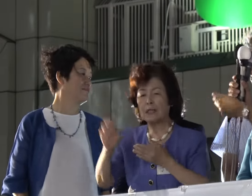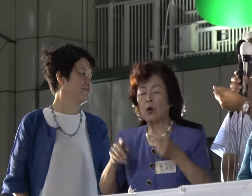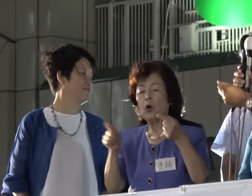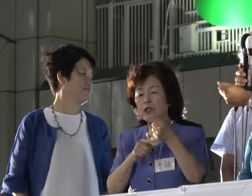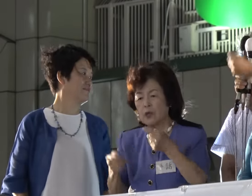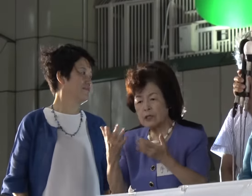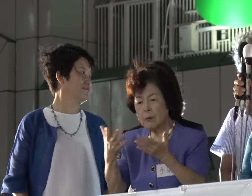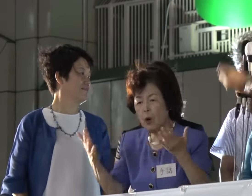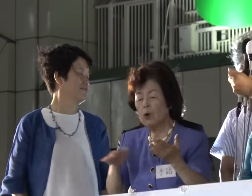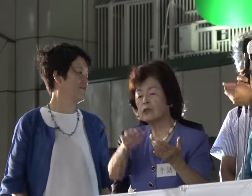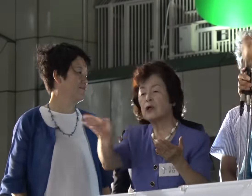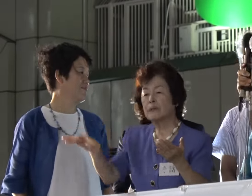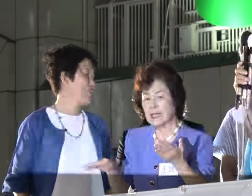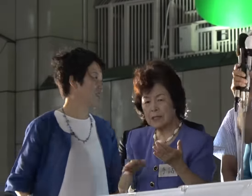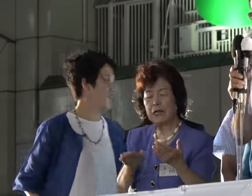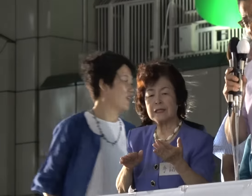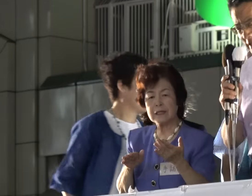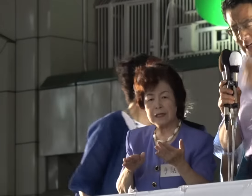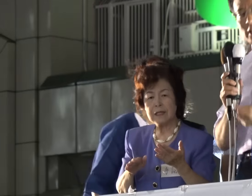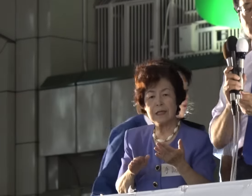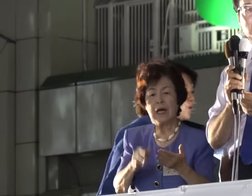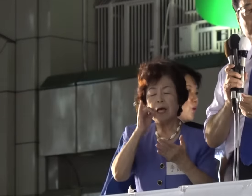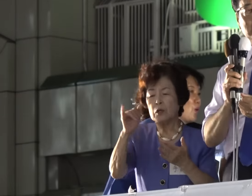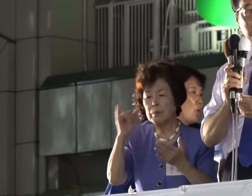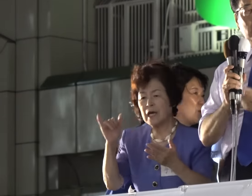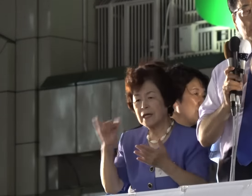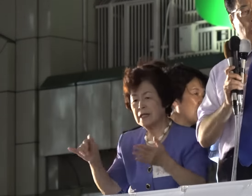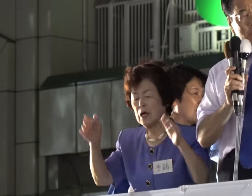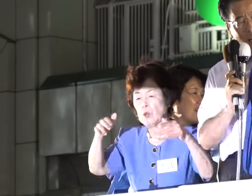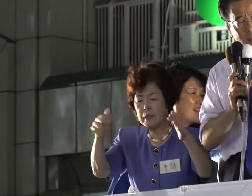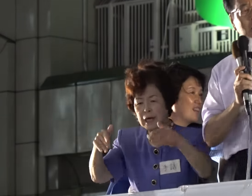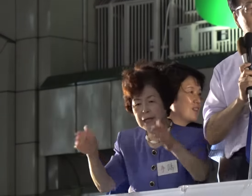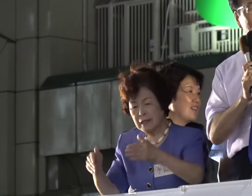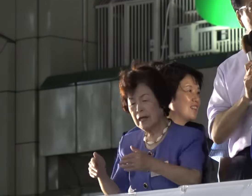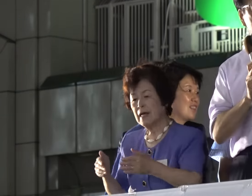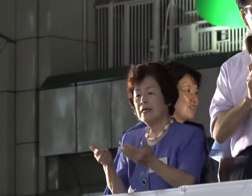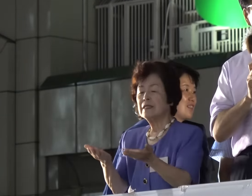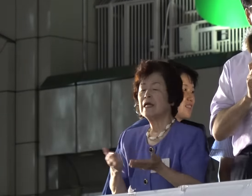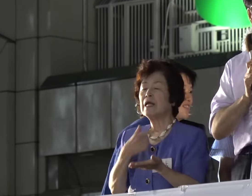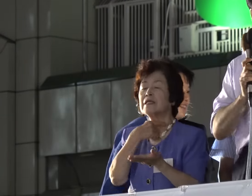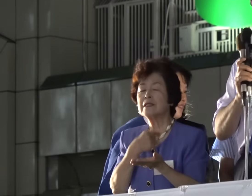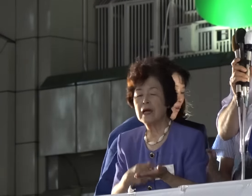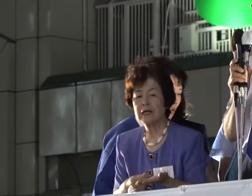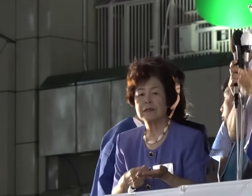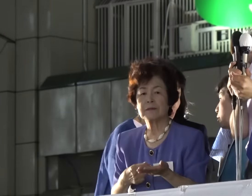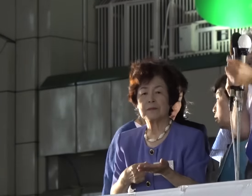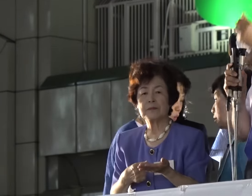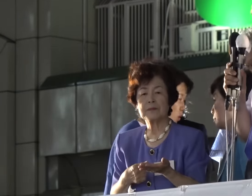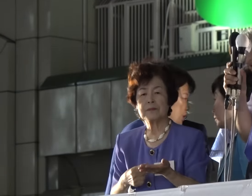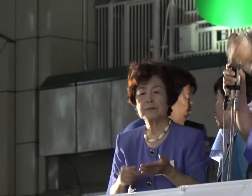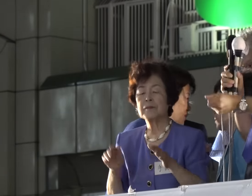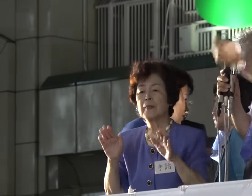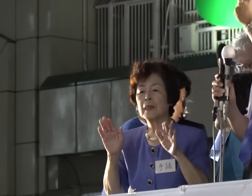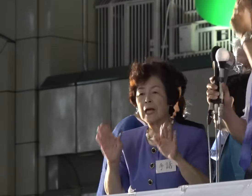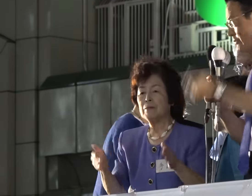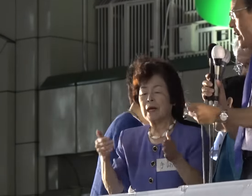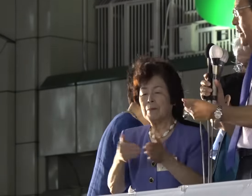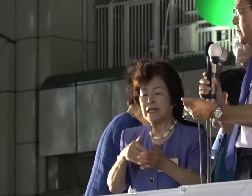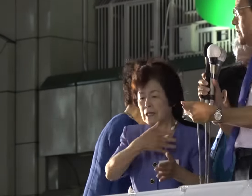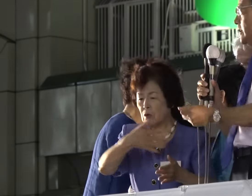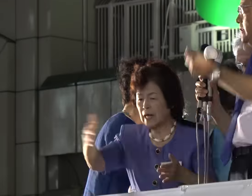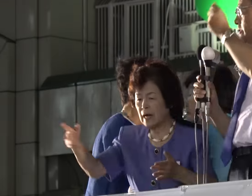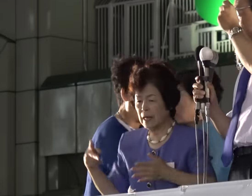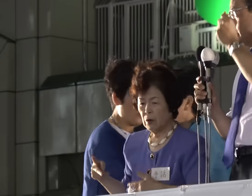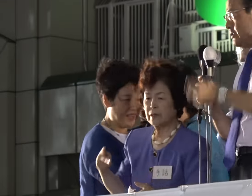の方に真剣に呼びかけていただきたいんです。呼びかけていただきたいんです。今までの流れを断ち切